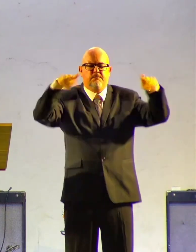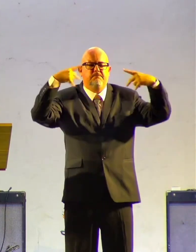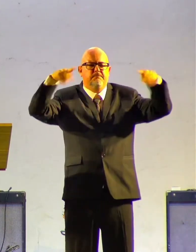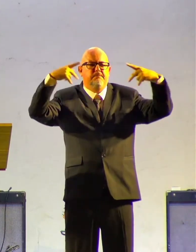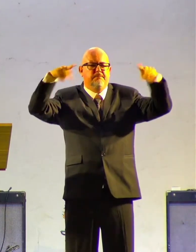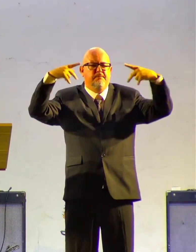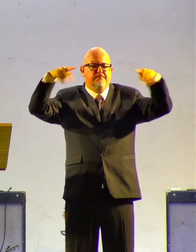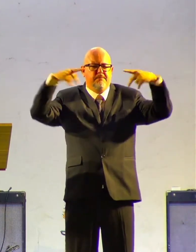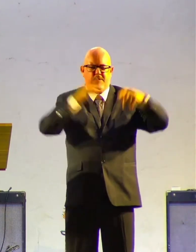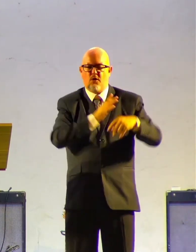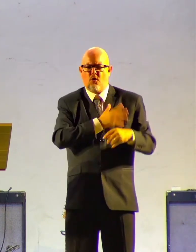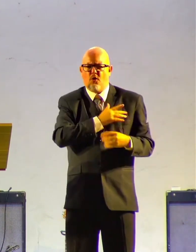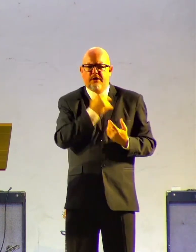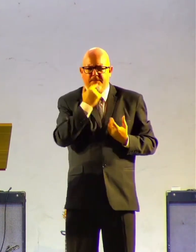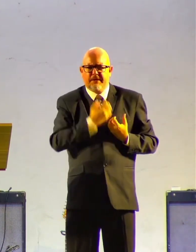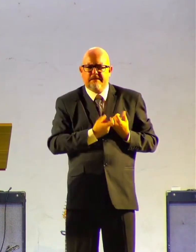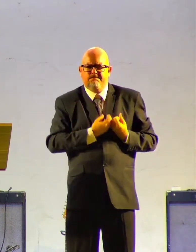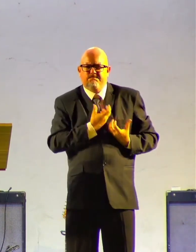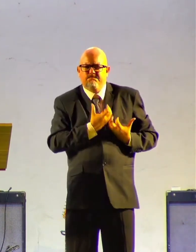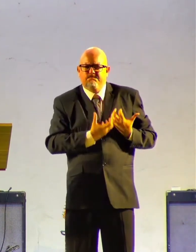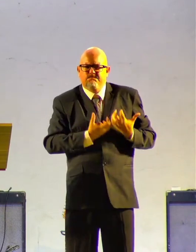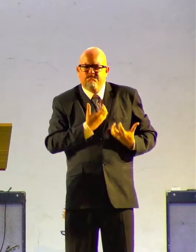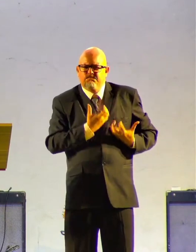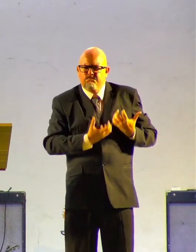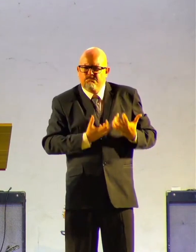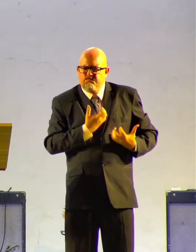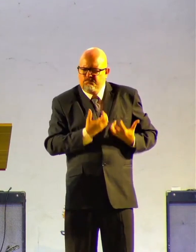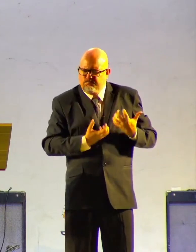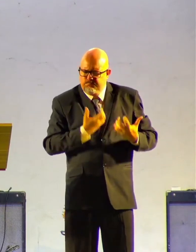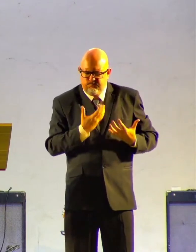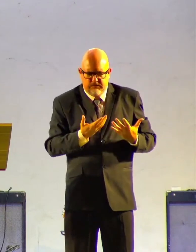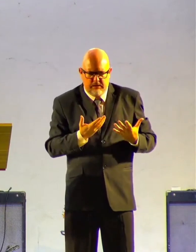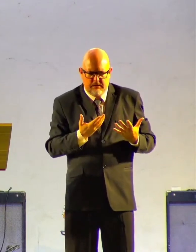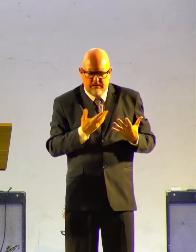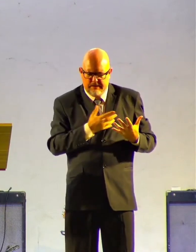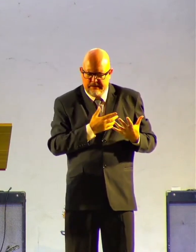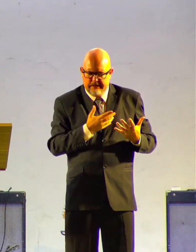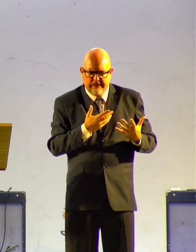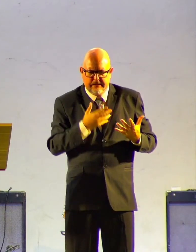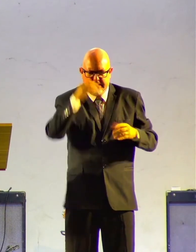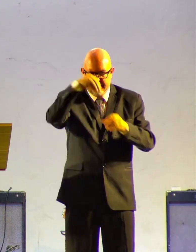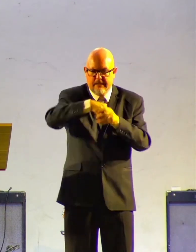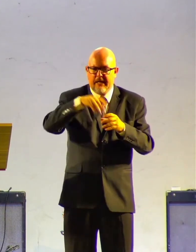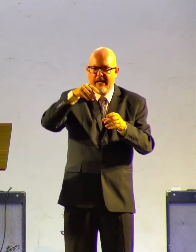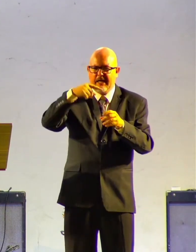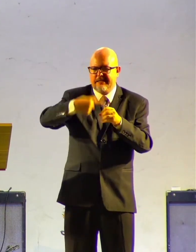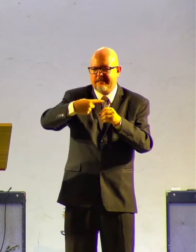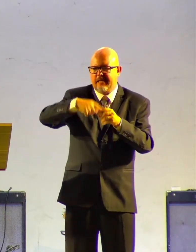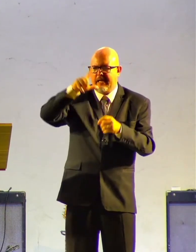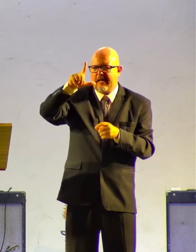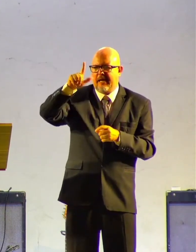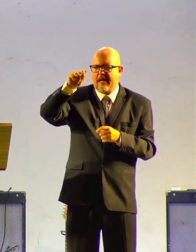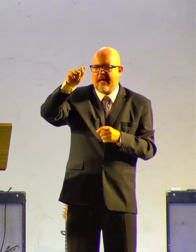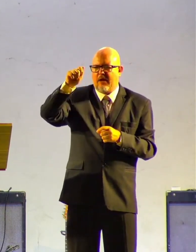pregava, o coração dele ardia, para voltar para a sua cidade, a cidade de Lagor, e começaram a